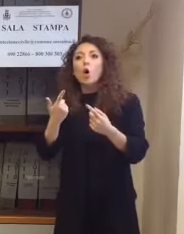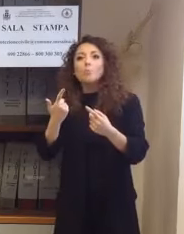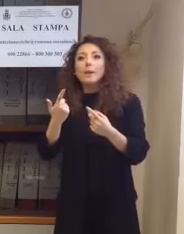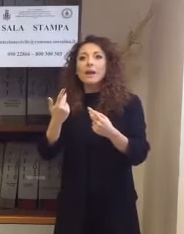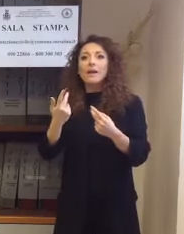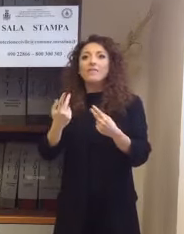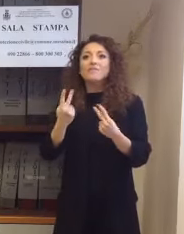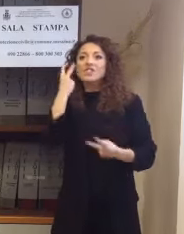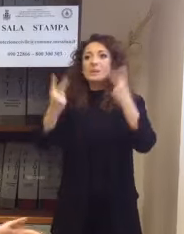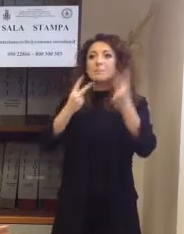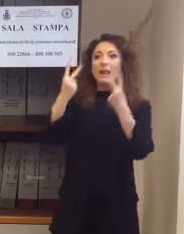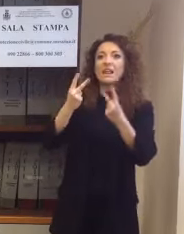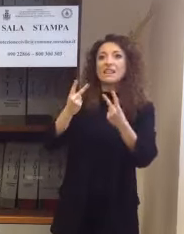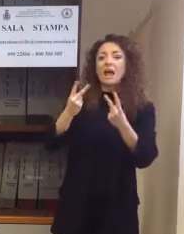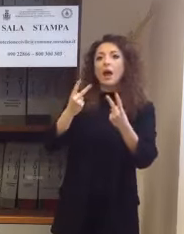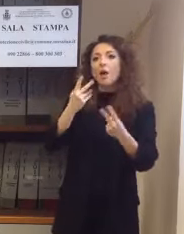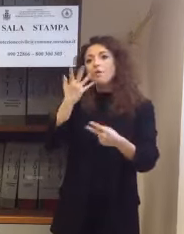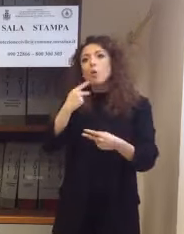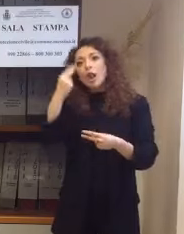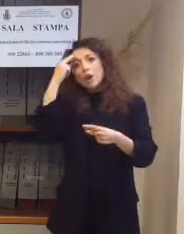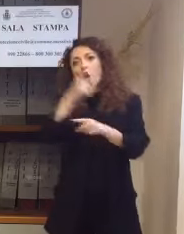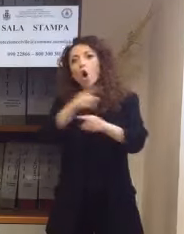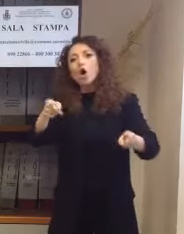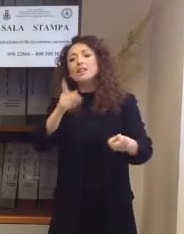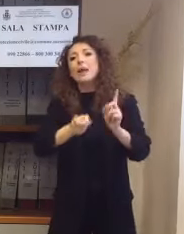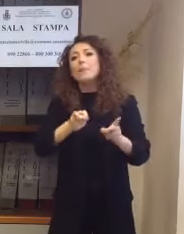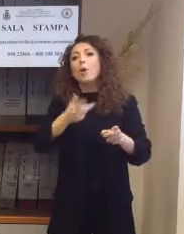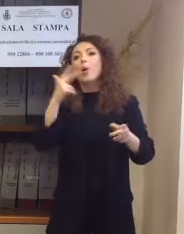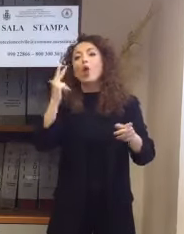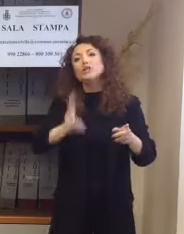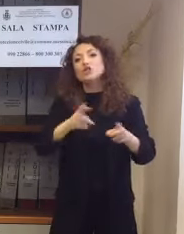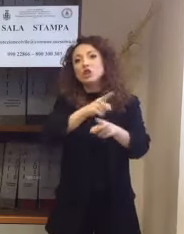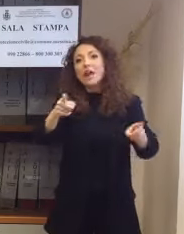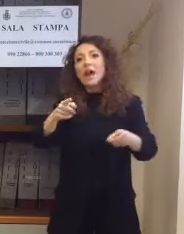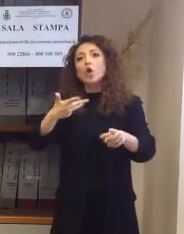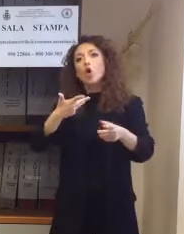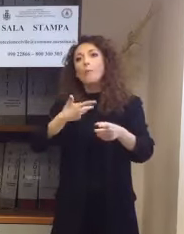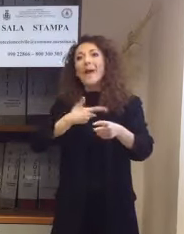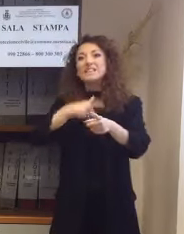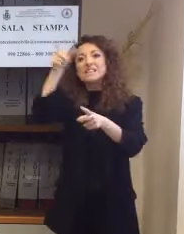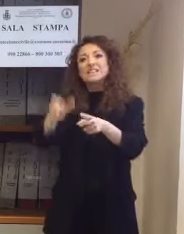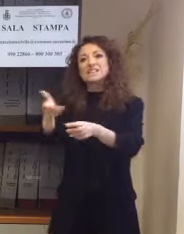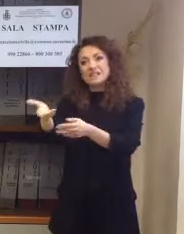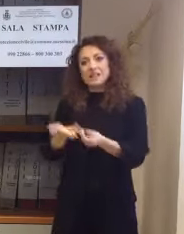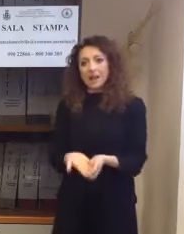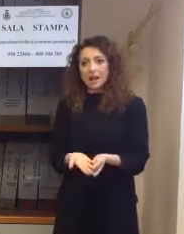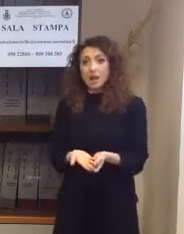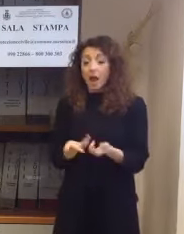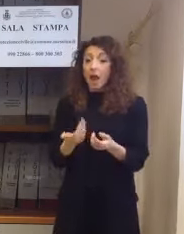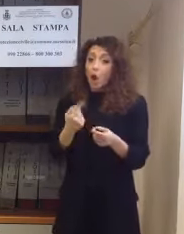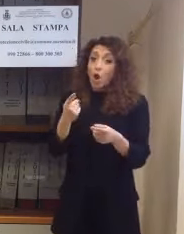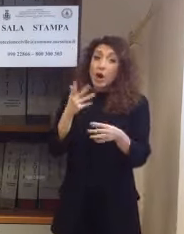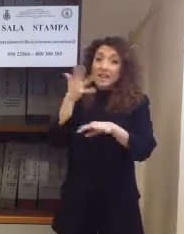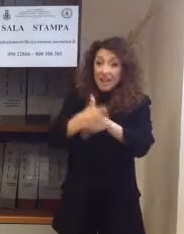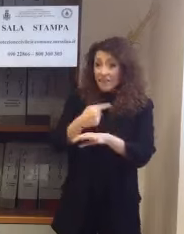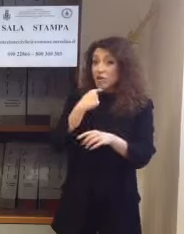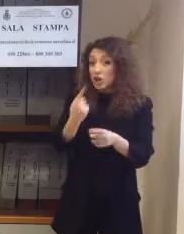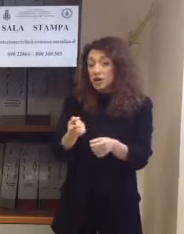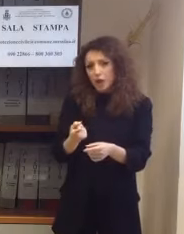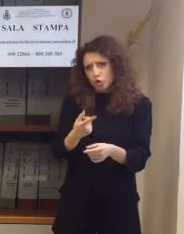così a questo prezzo, per carità di Dio. E quindi nel suo intervento ha detto: De Luca un podestà che andrebbe rimosso.